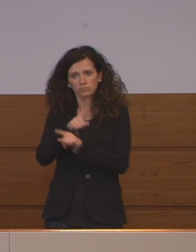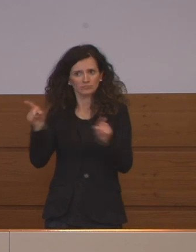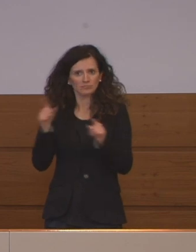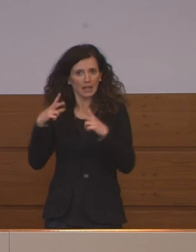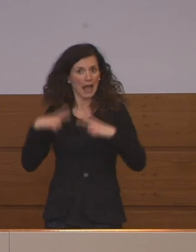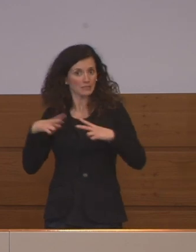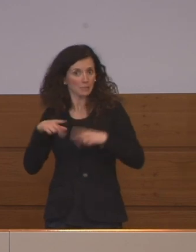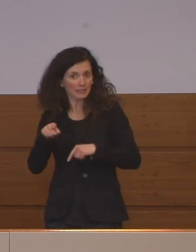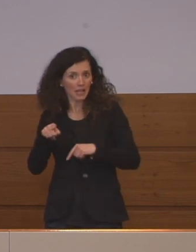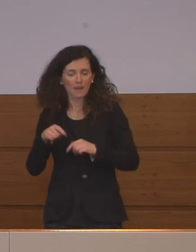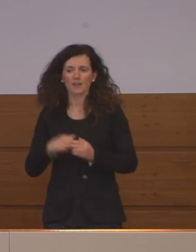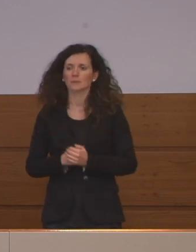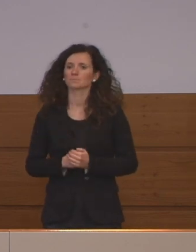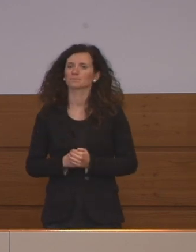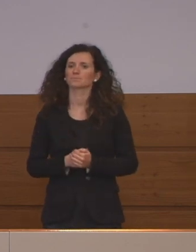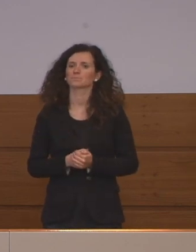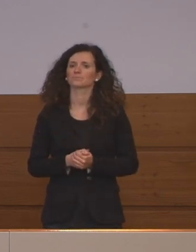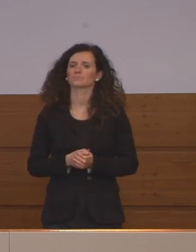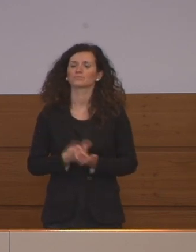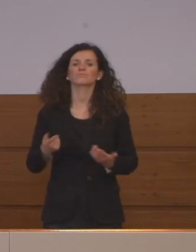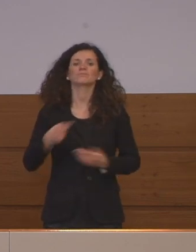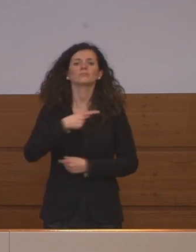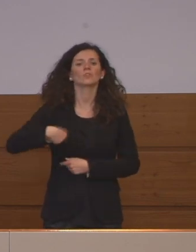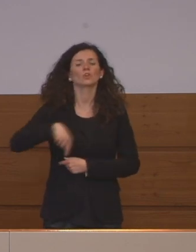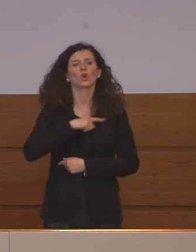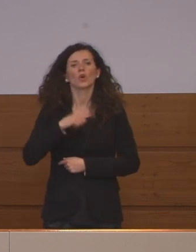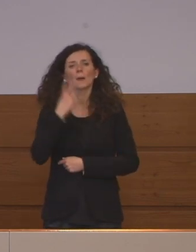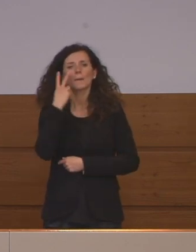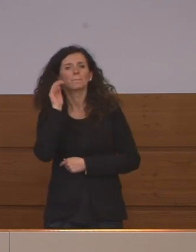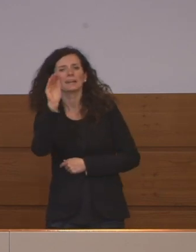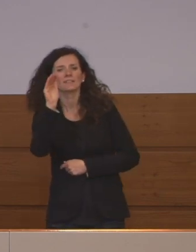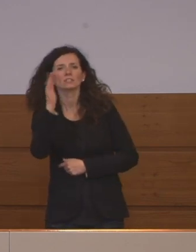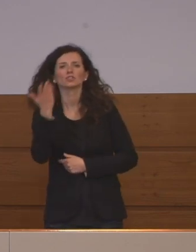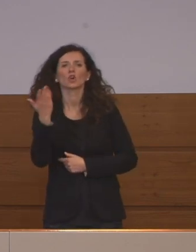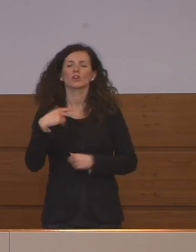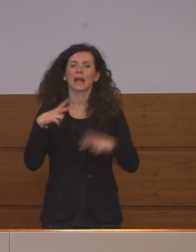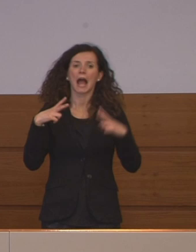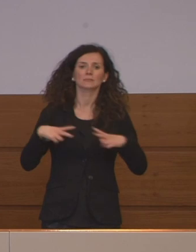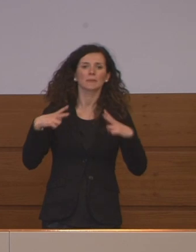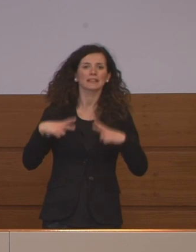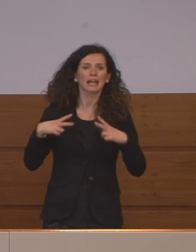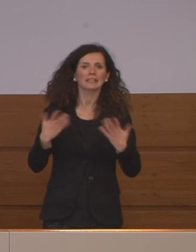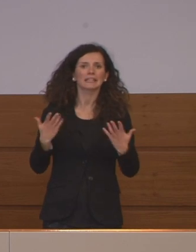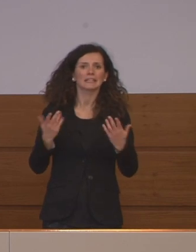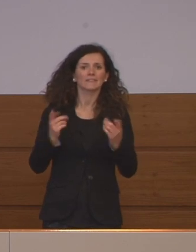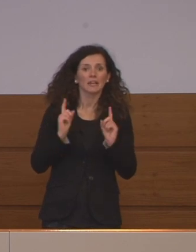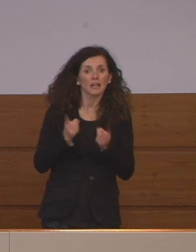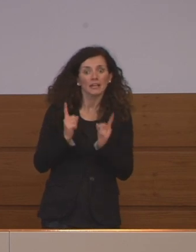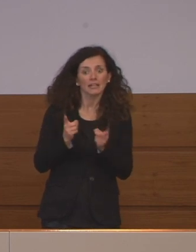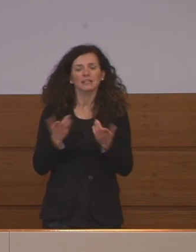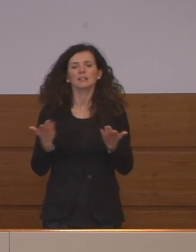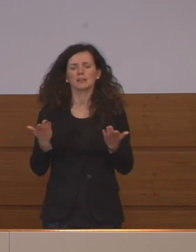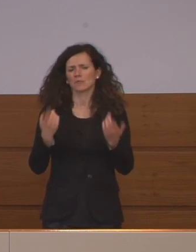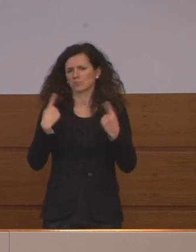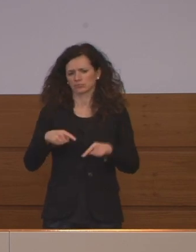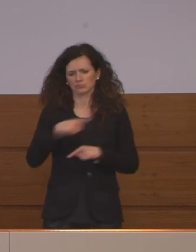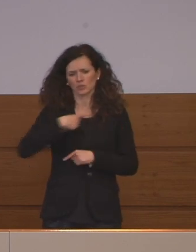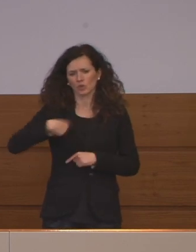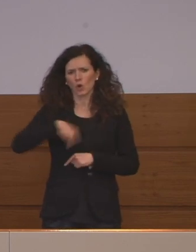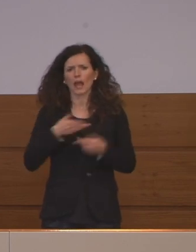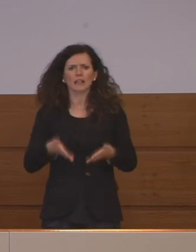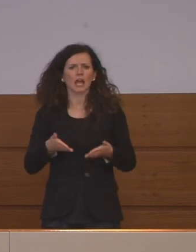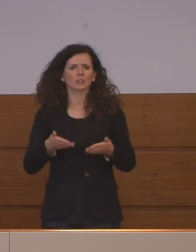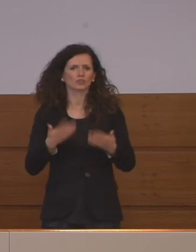le aspettative e le previsioni erano sostanzialmente quelle che stiamo vivendo